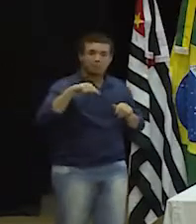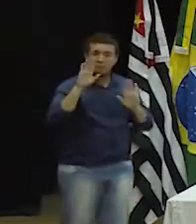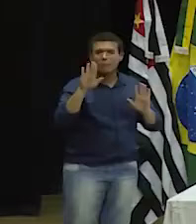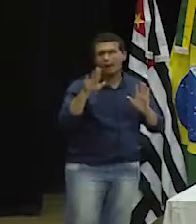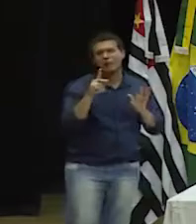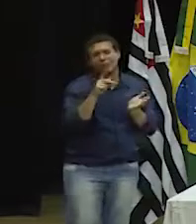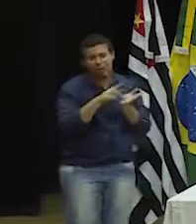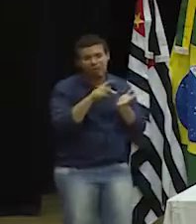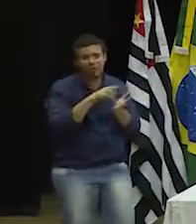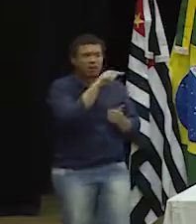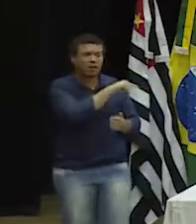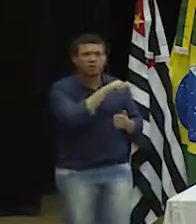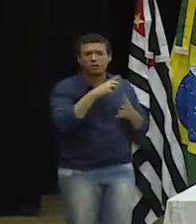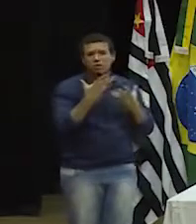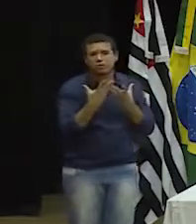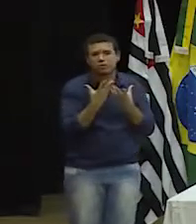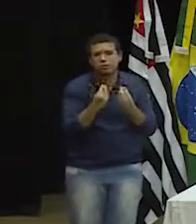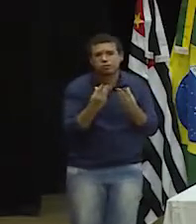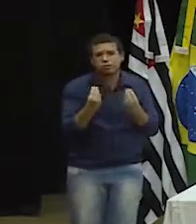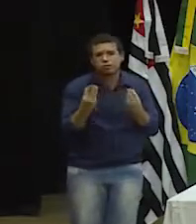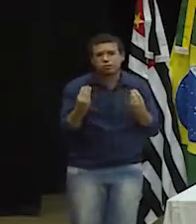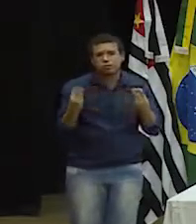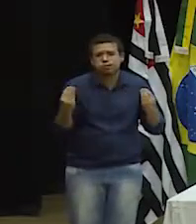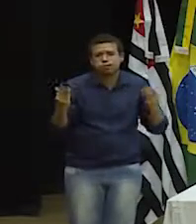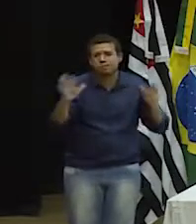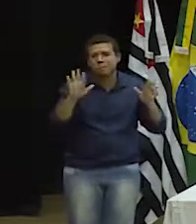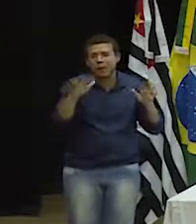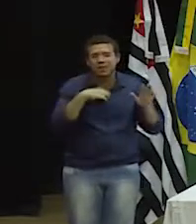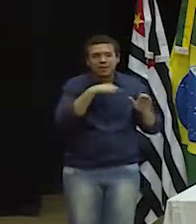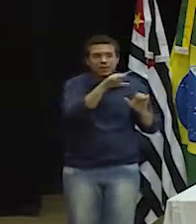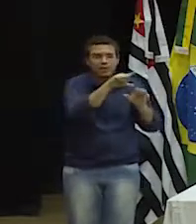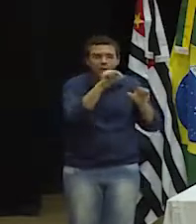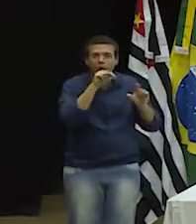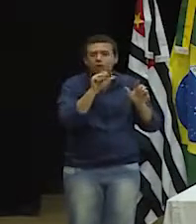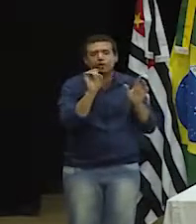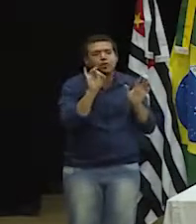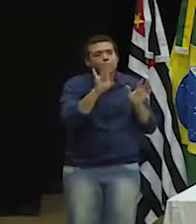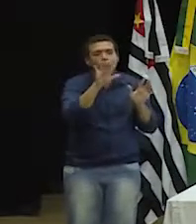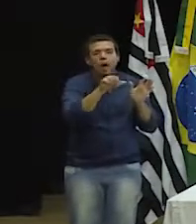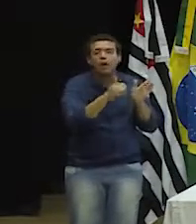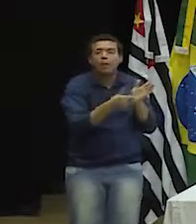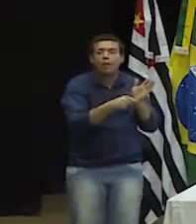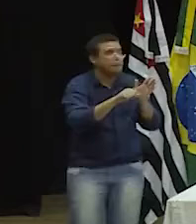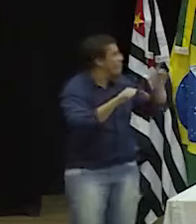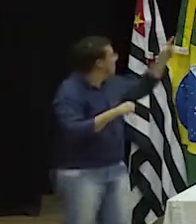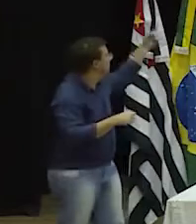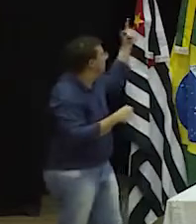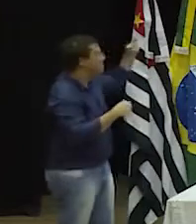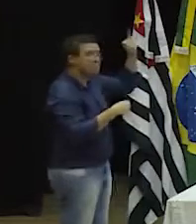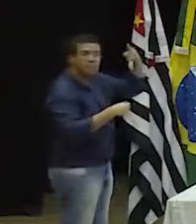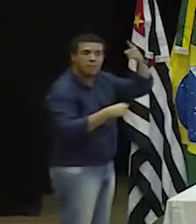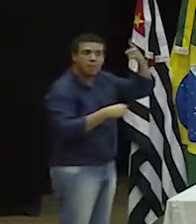para vocês. Mas, na verdade, a gente tem muito material. Eu selecionei só